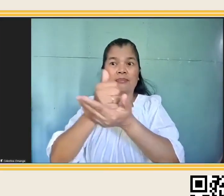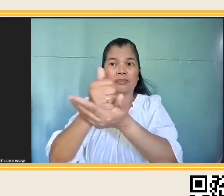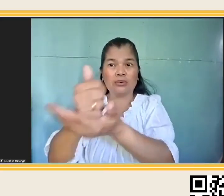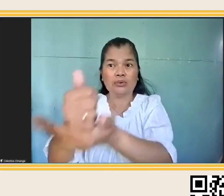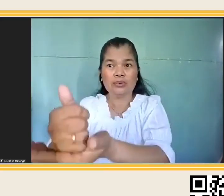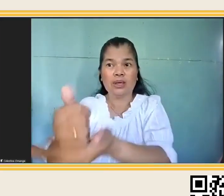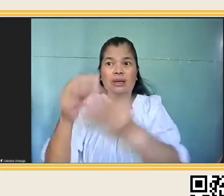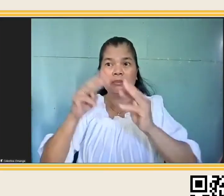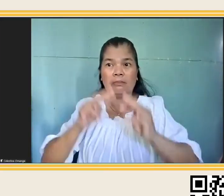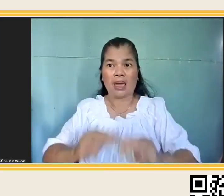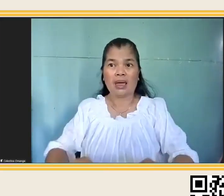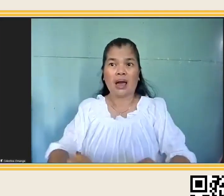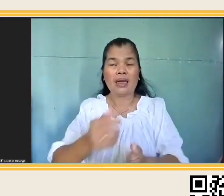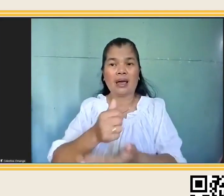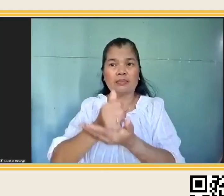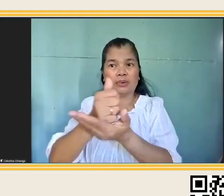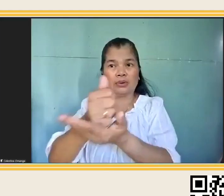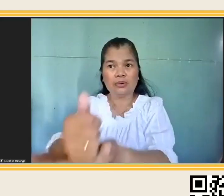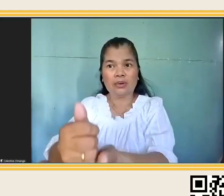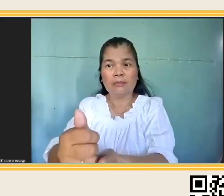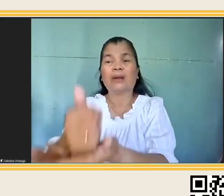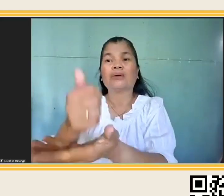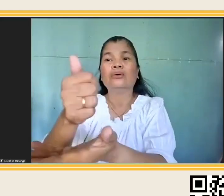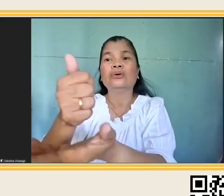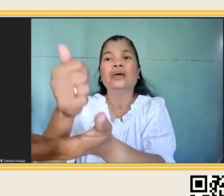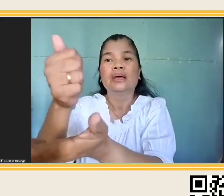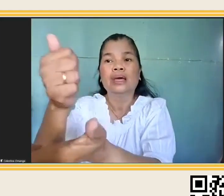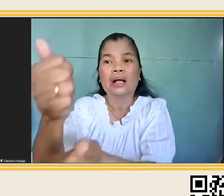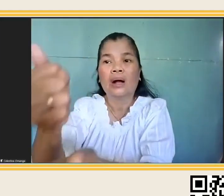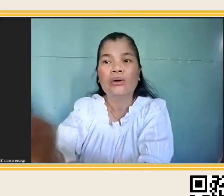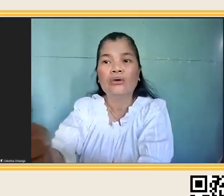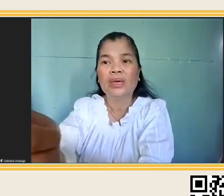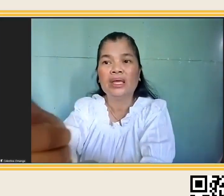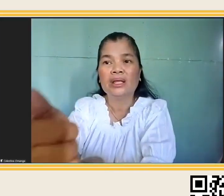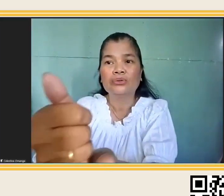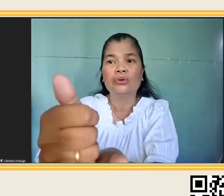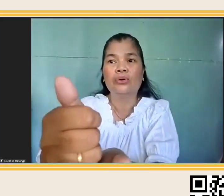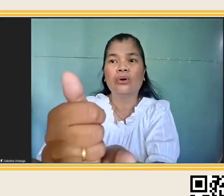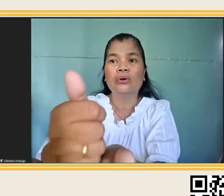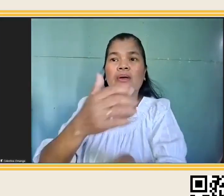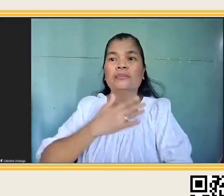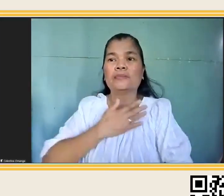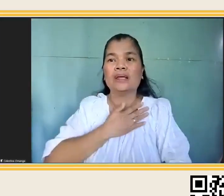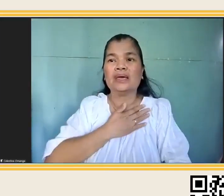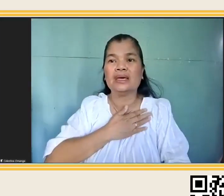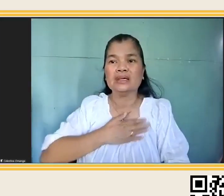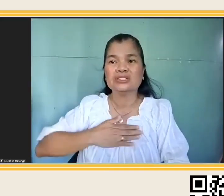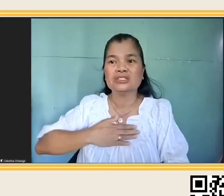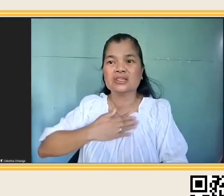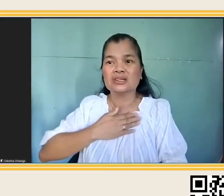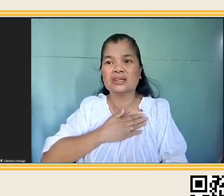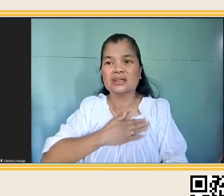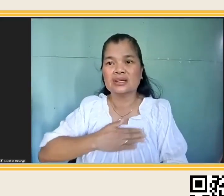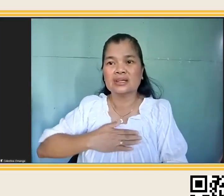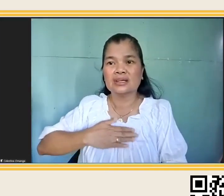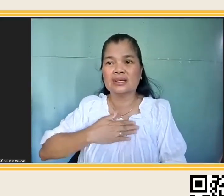I help you? May I help you? Pero kung ikaw ang humingi ng tulong,